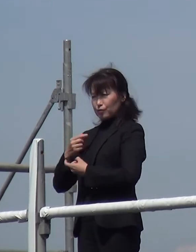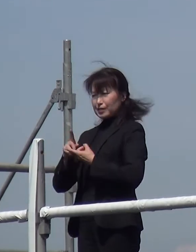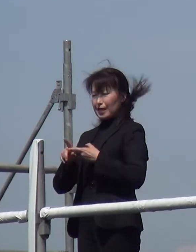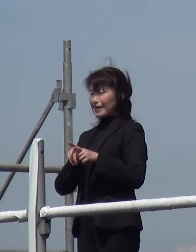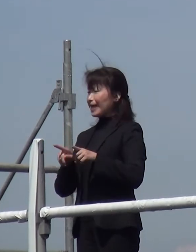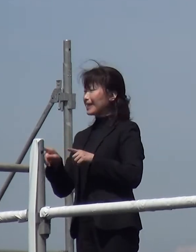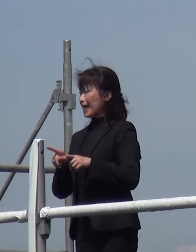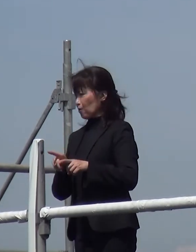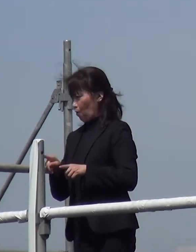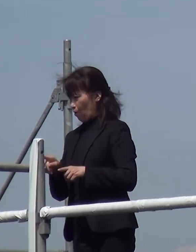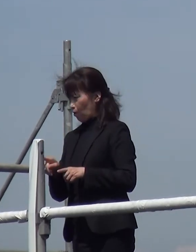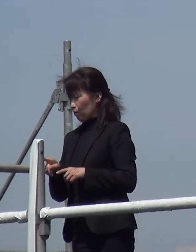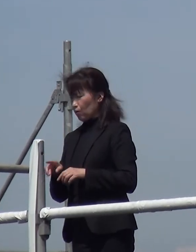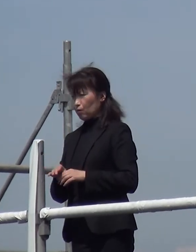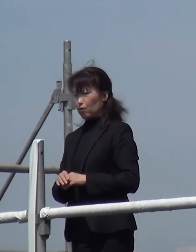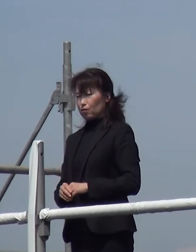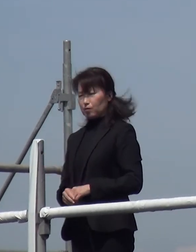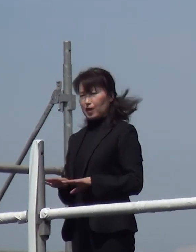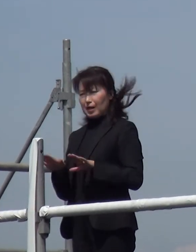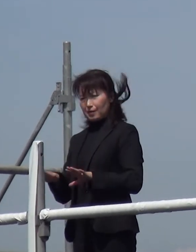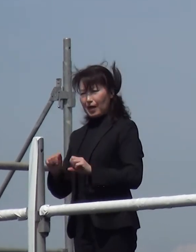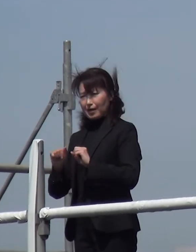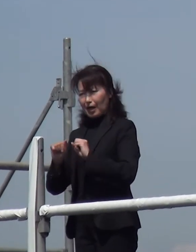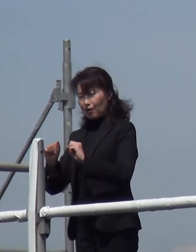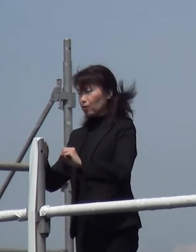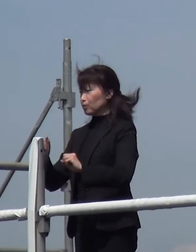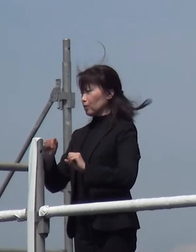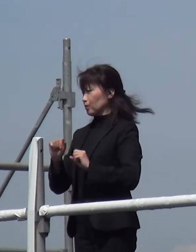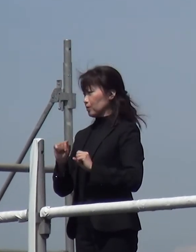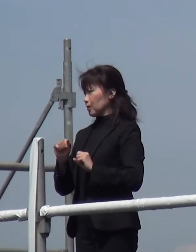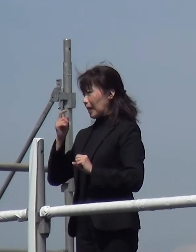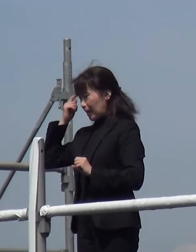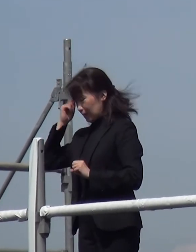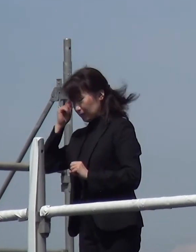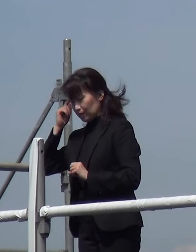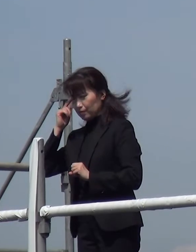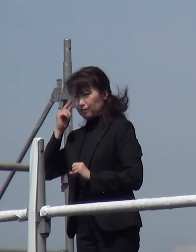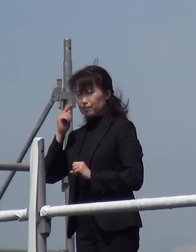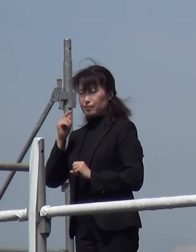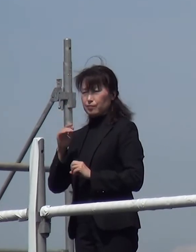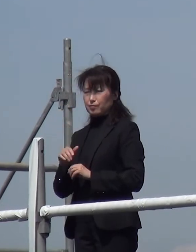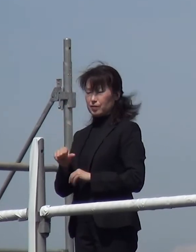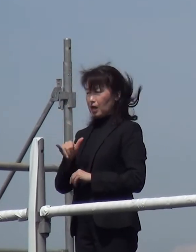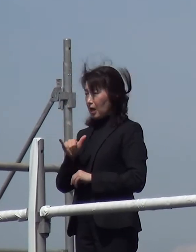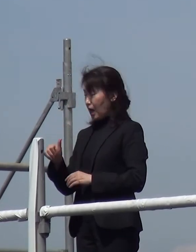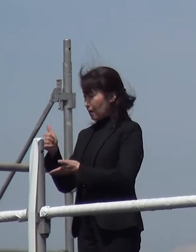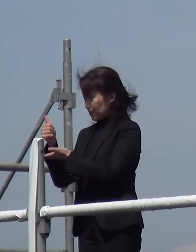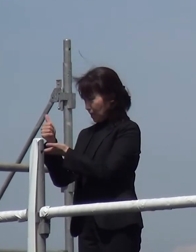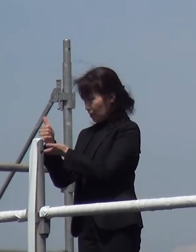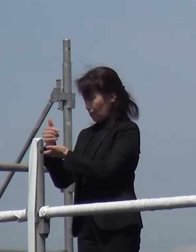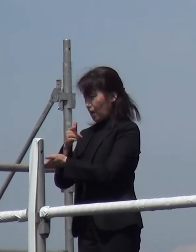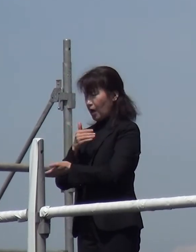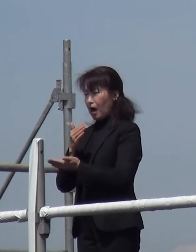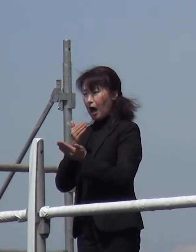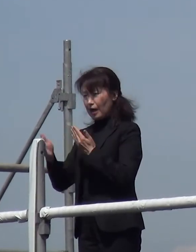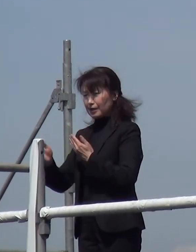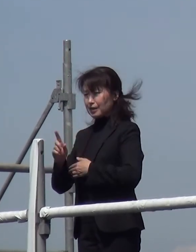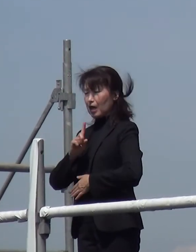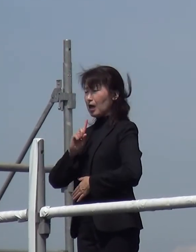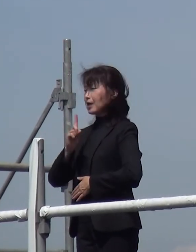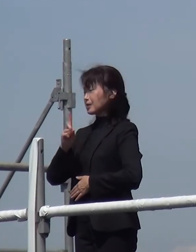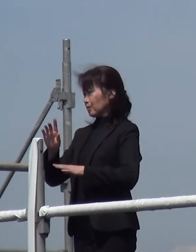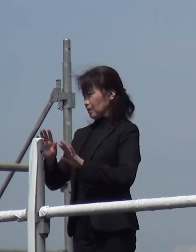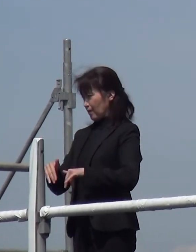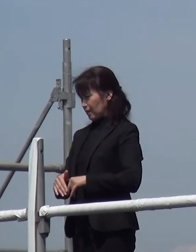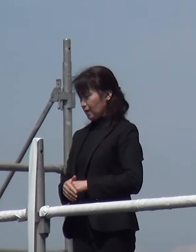、今やろうとしているんだと安倍ははっきり言ったわけです。し